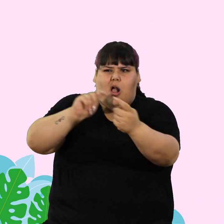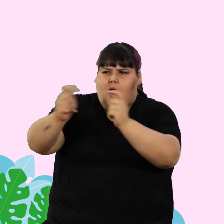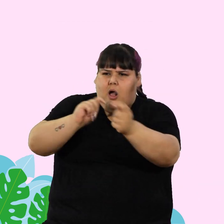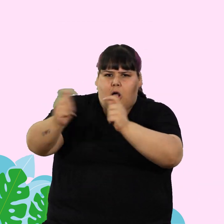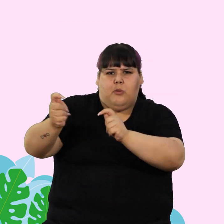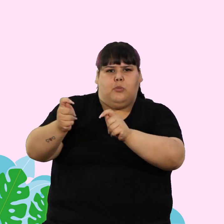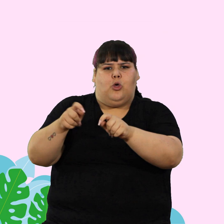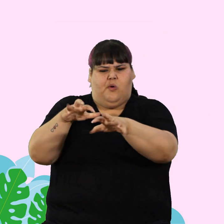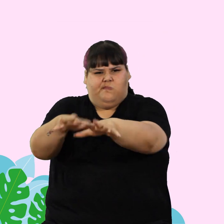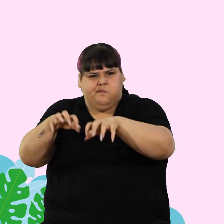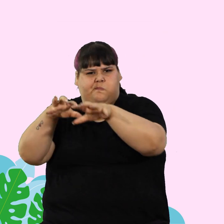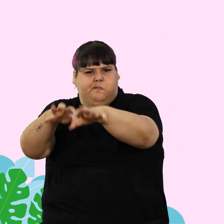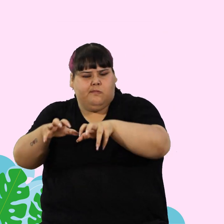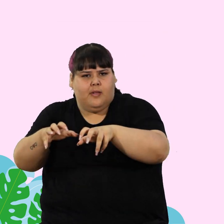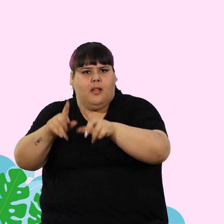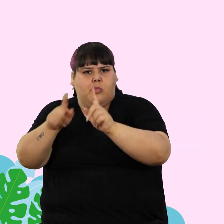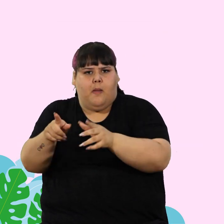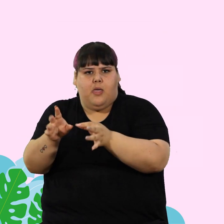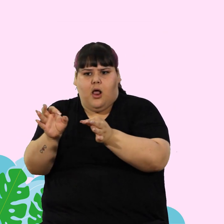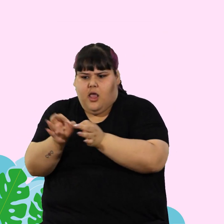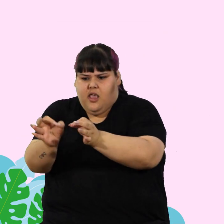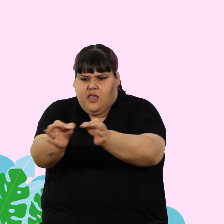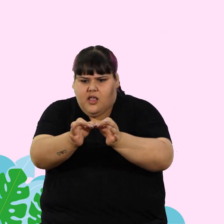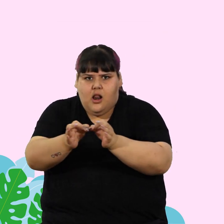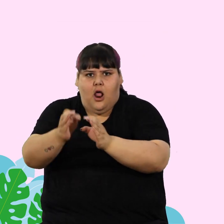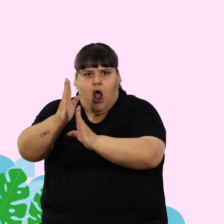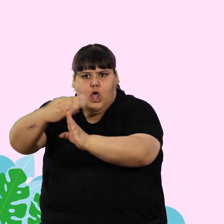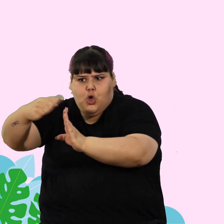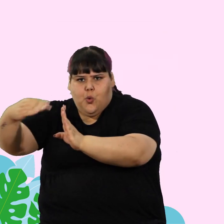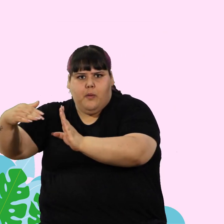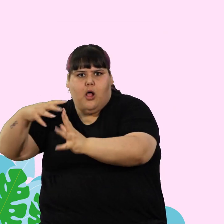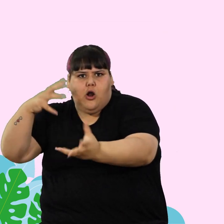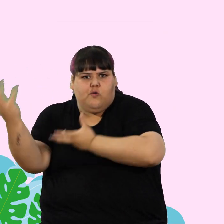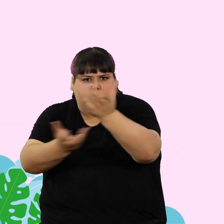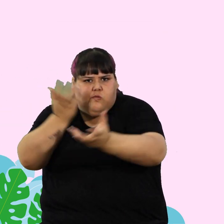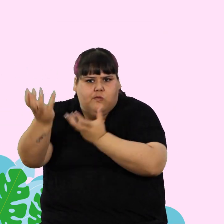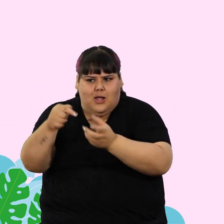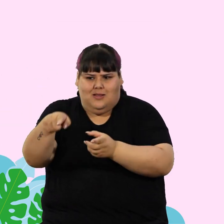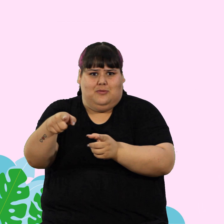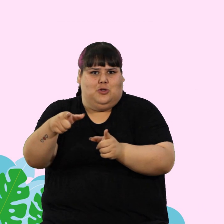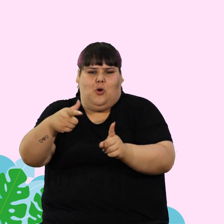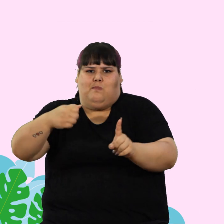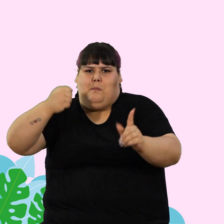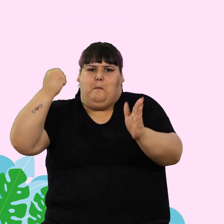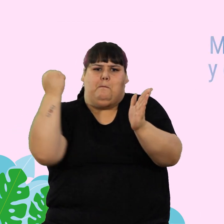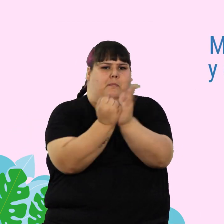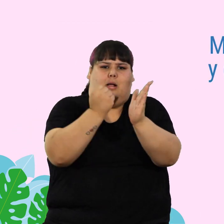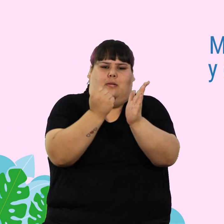suelo, con los consecuentes incendios en islas y humedales, impactan negativamente en la